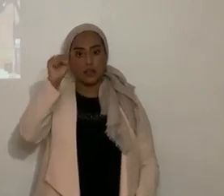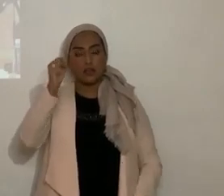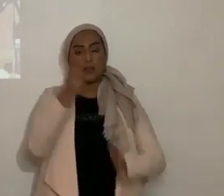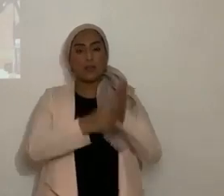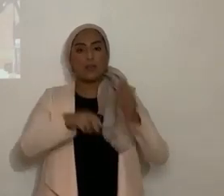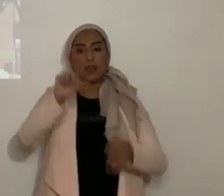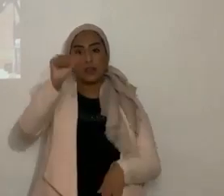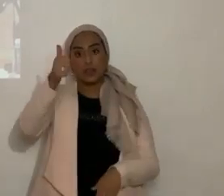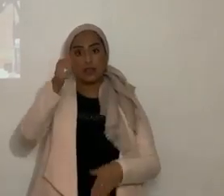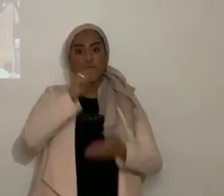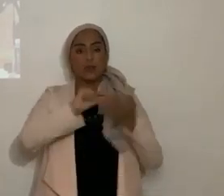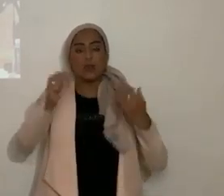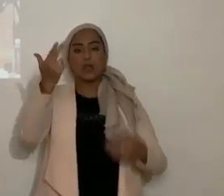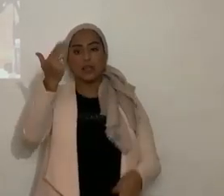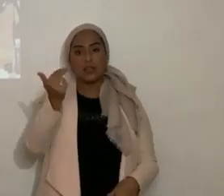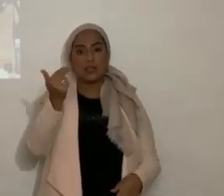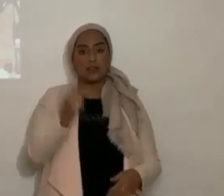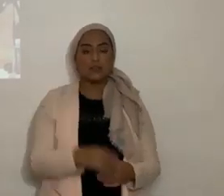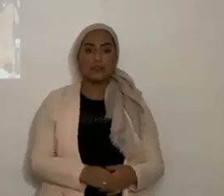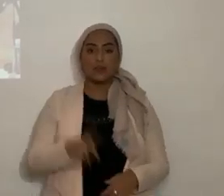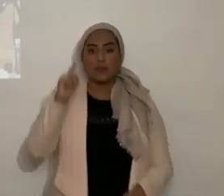13.